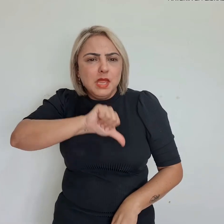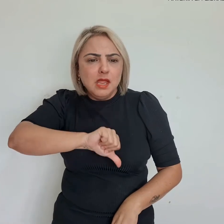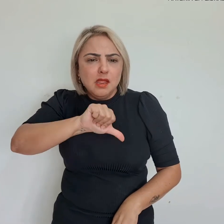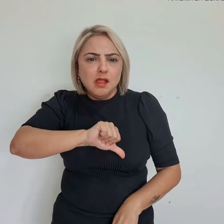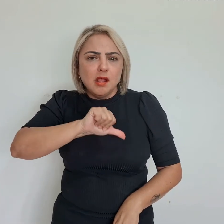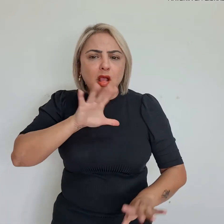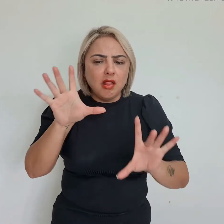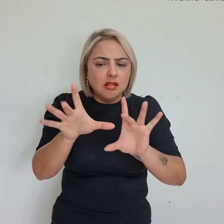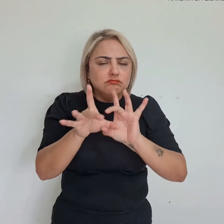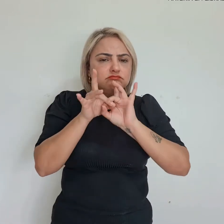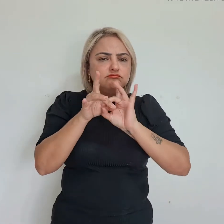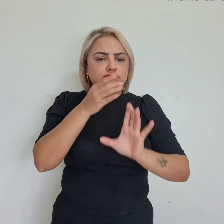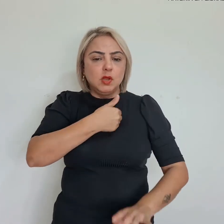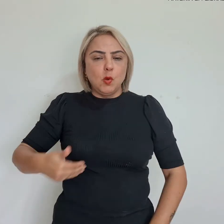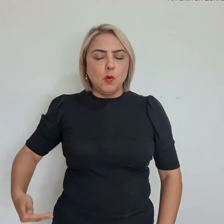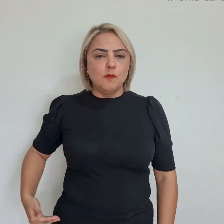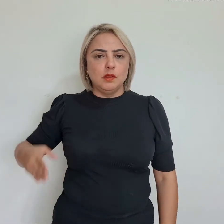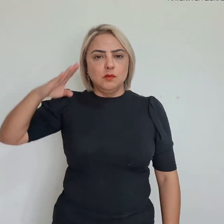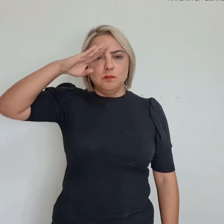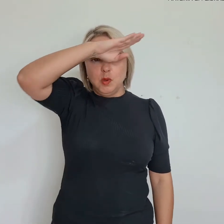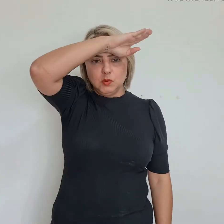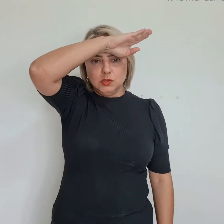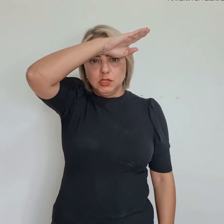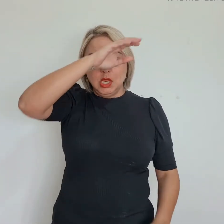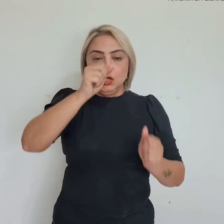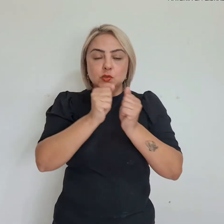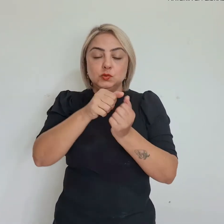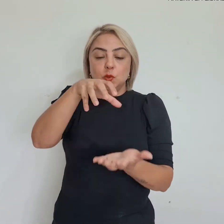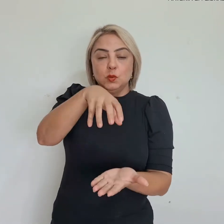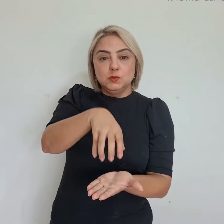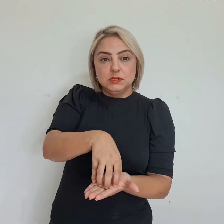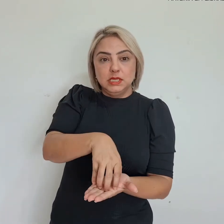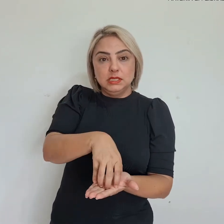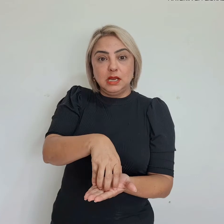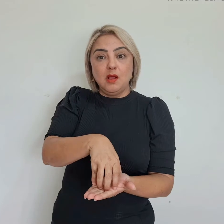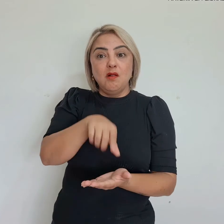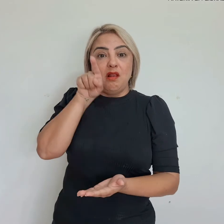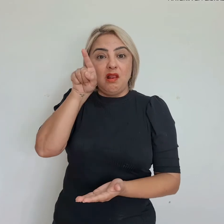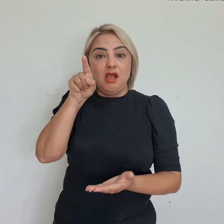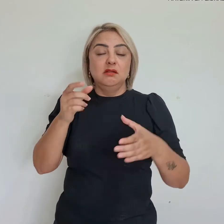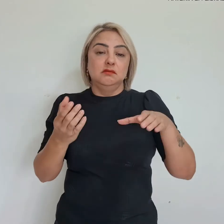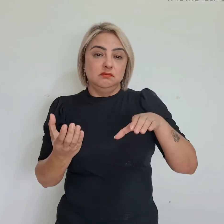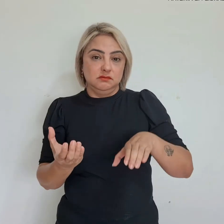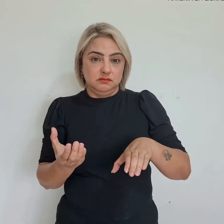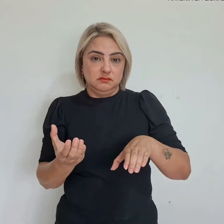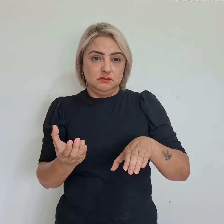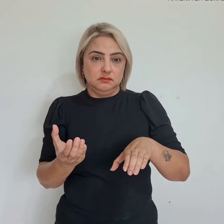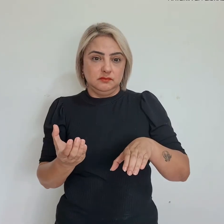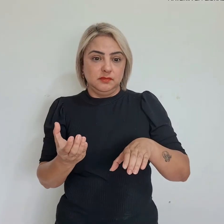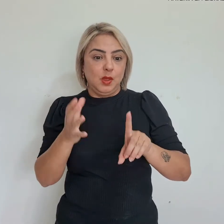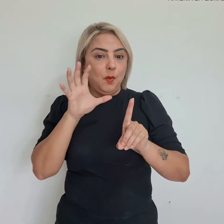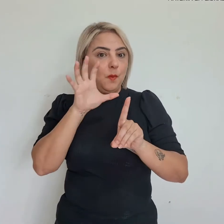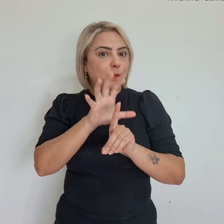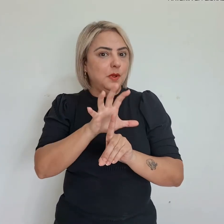com a aliança do governo Jair Bolsonaro com o Centrão no Congresso Nacional. O